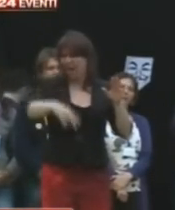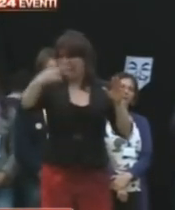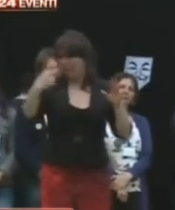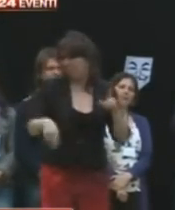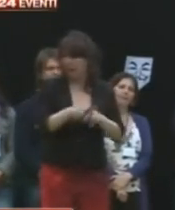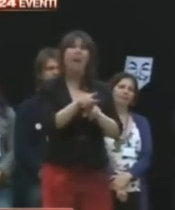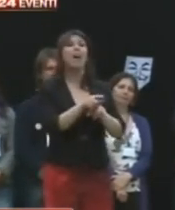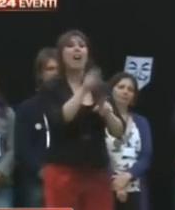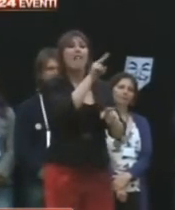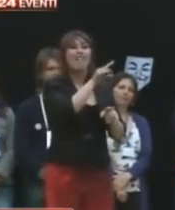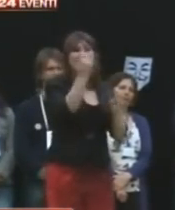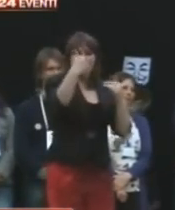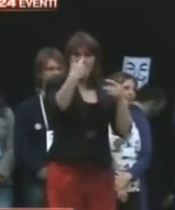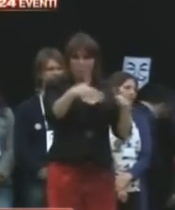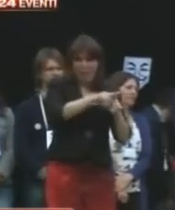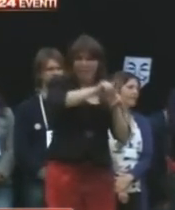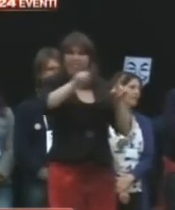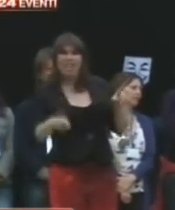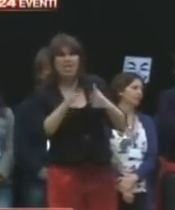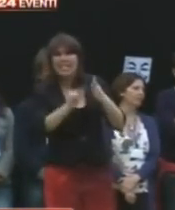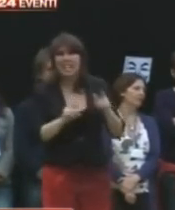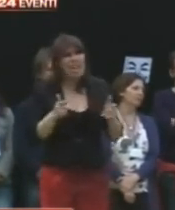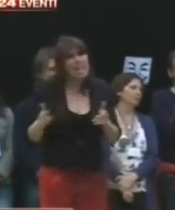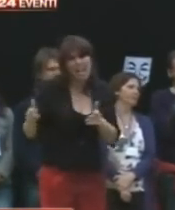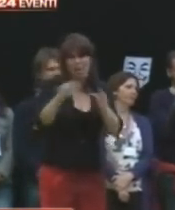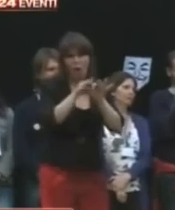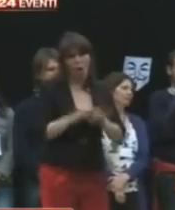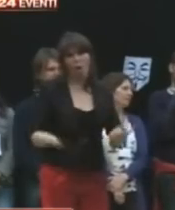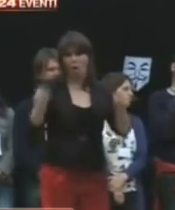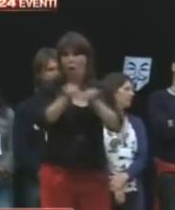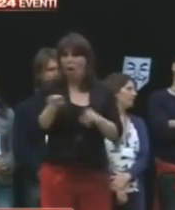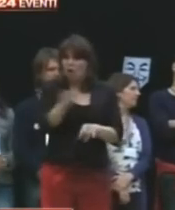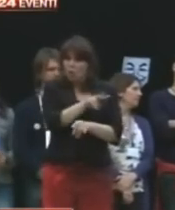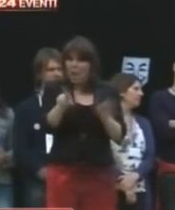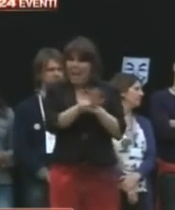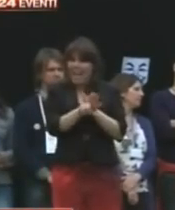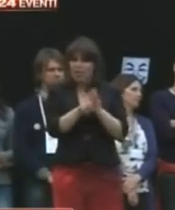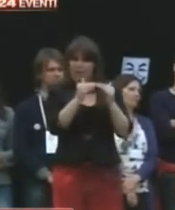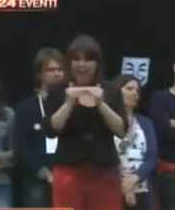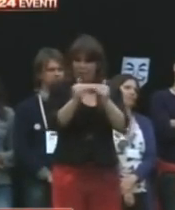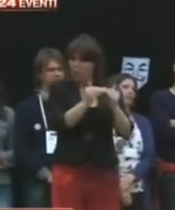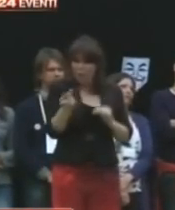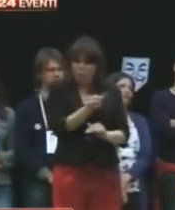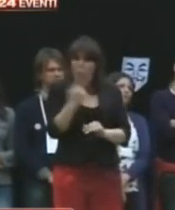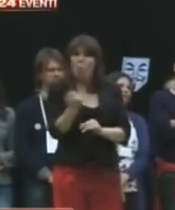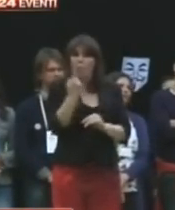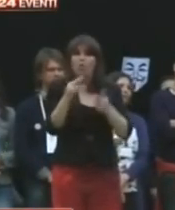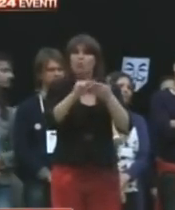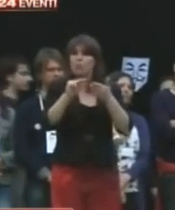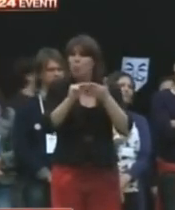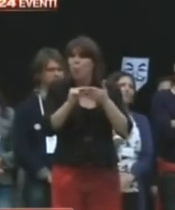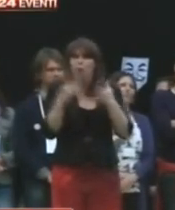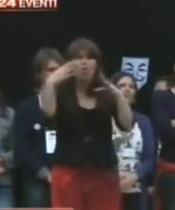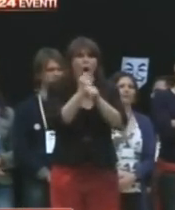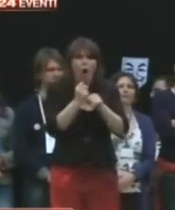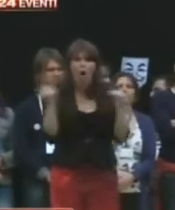scritto. Non c'è, l'unica legge elettorale che hanno fatto questi due mettendosi in uno studio di notte, uno che